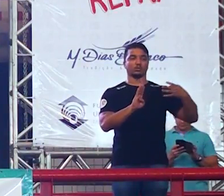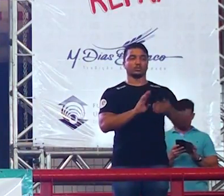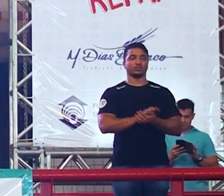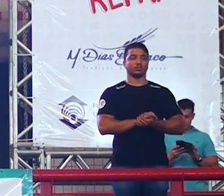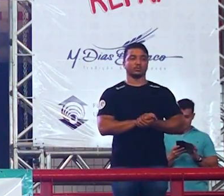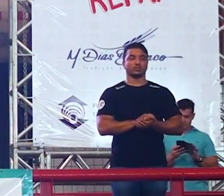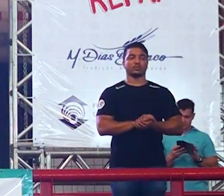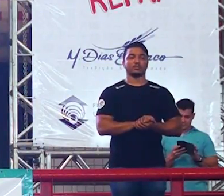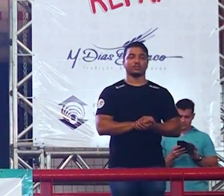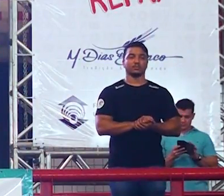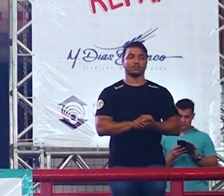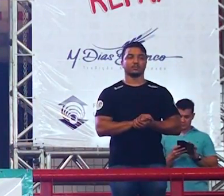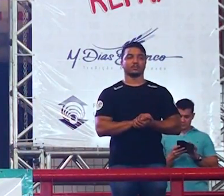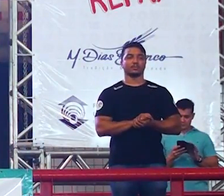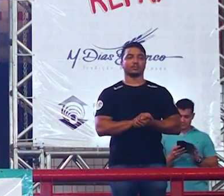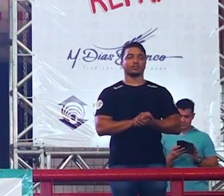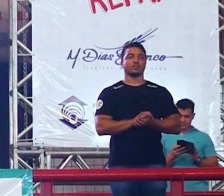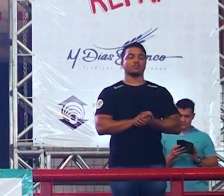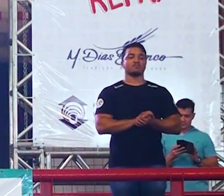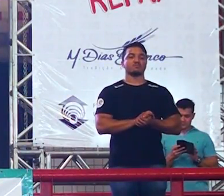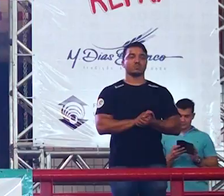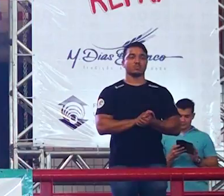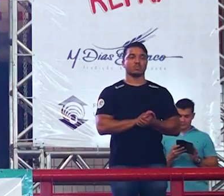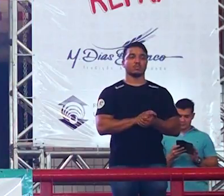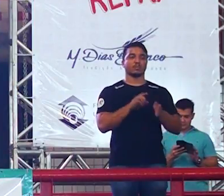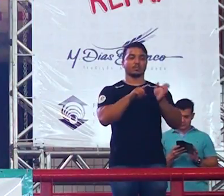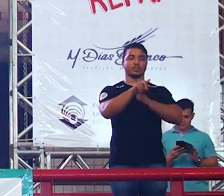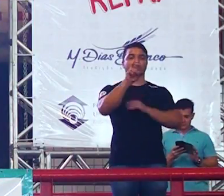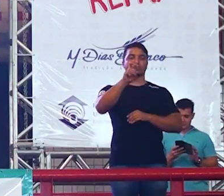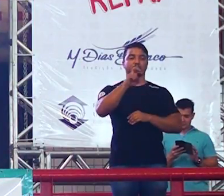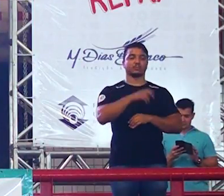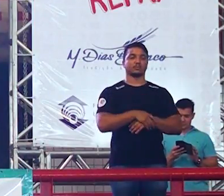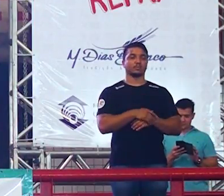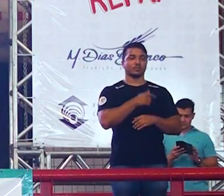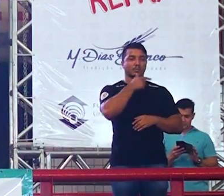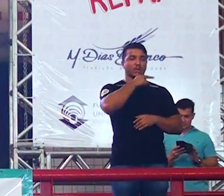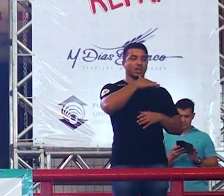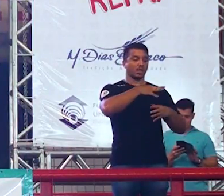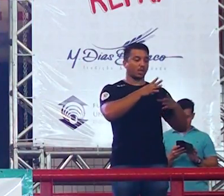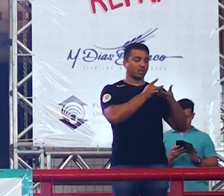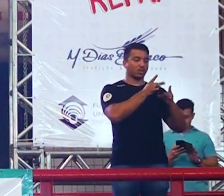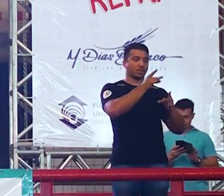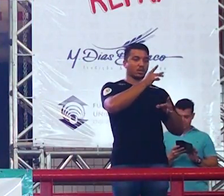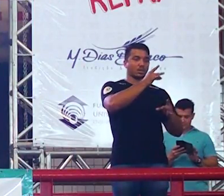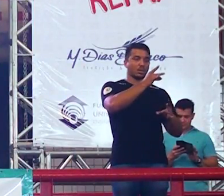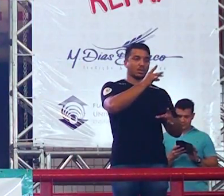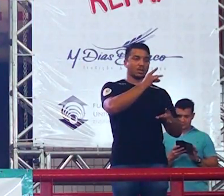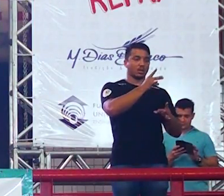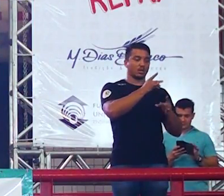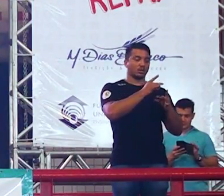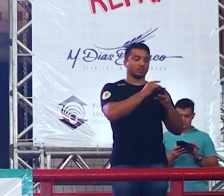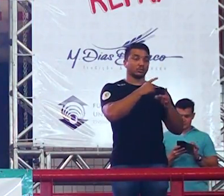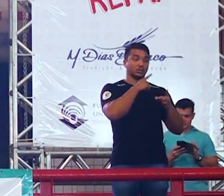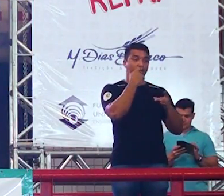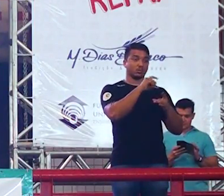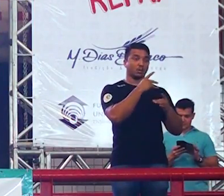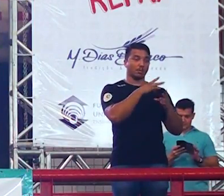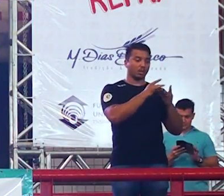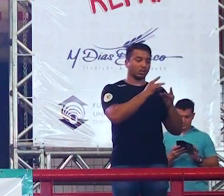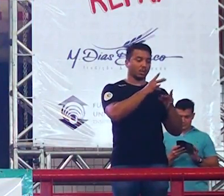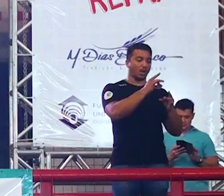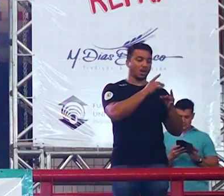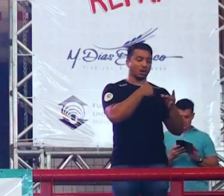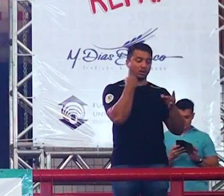questão. Trata-se de um líquido constituinte do esperma que apresenta aspecto